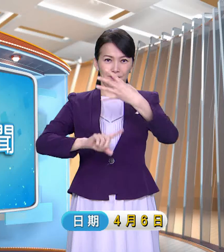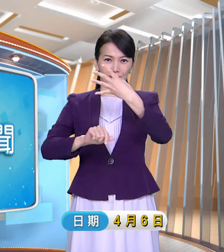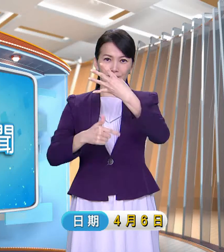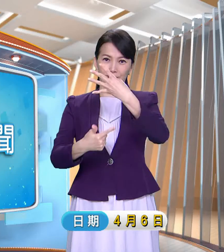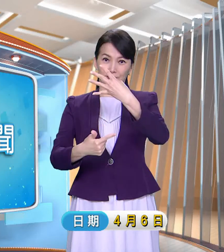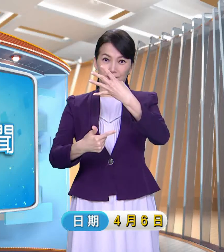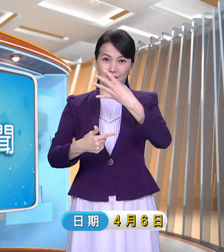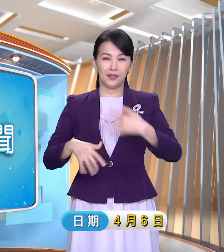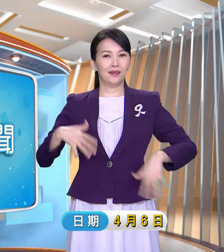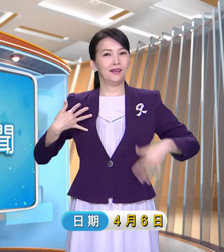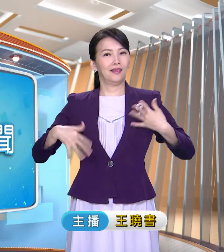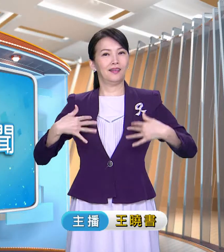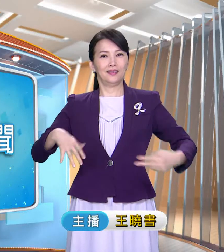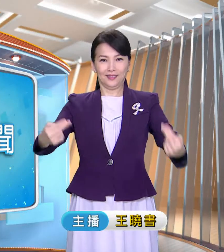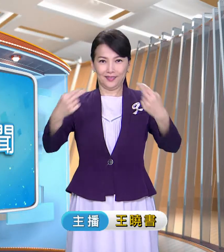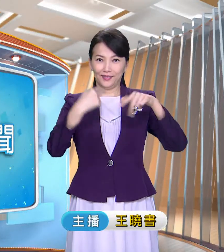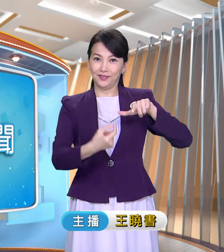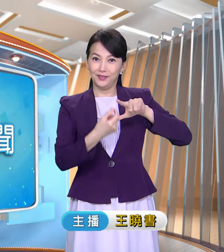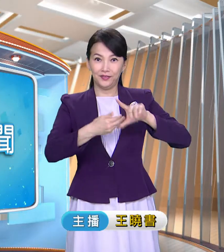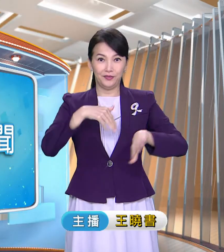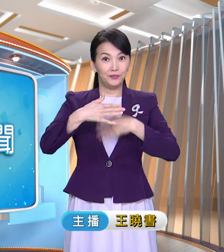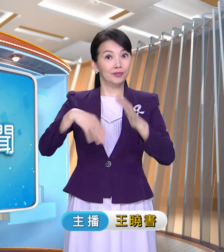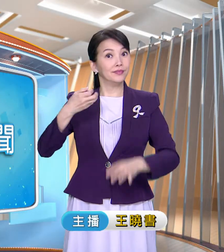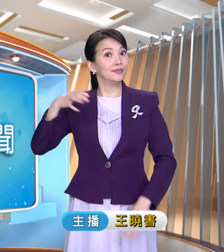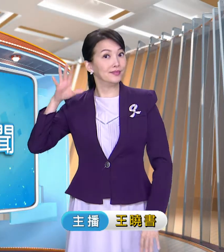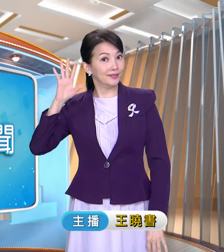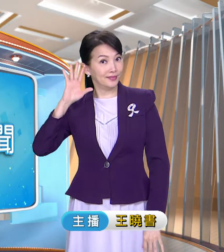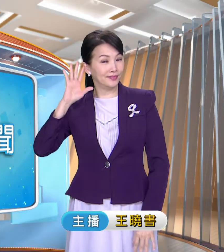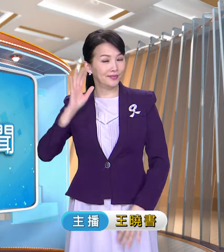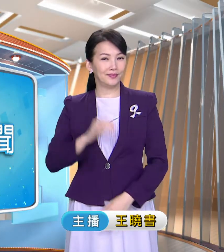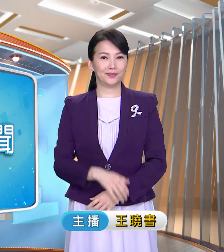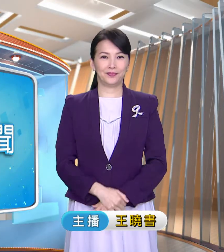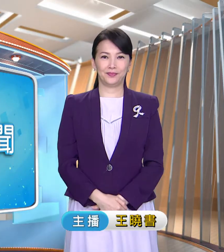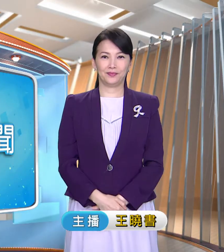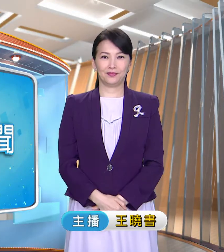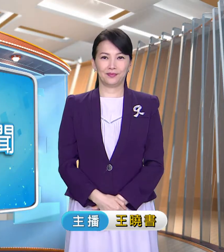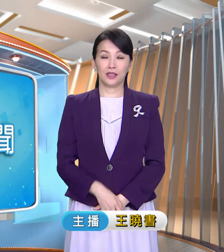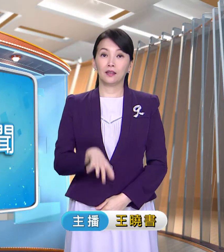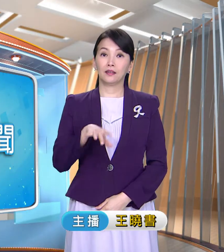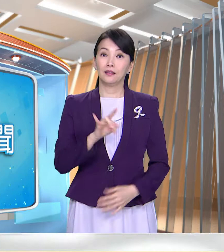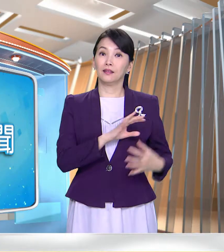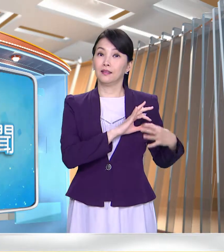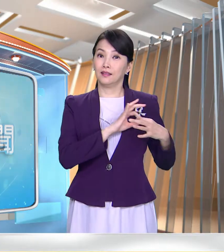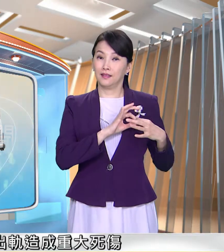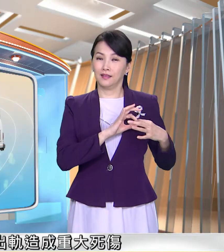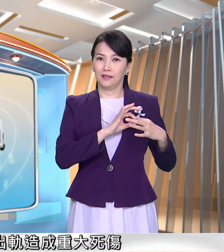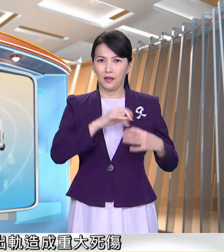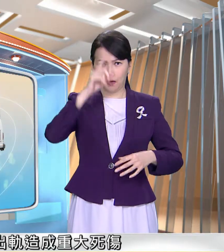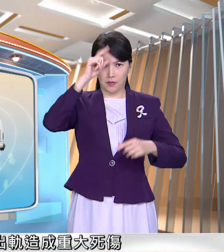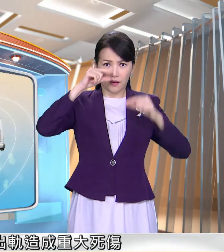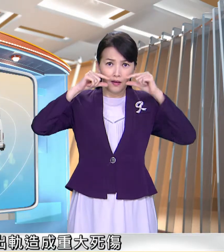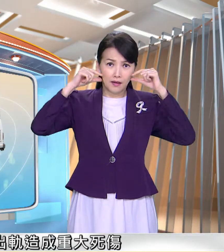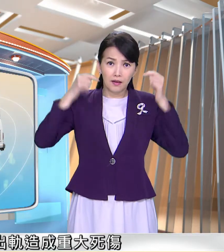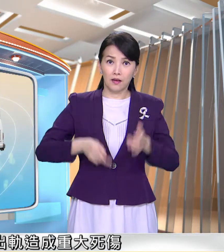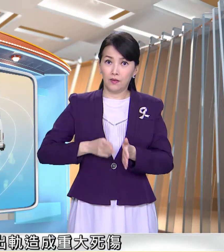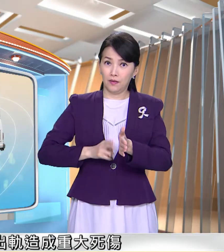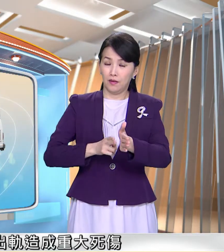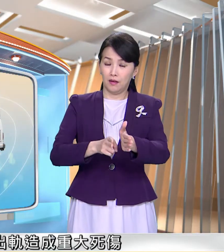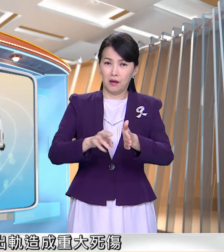今天四月六号的公视手语新闻，首先来关心台铁太鲁阁出轨，